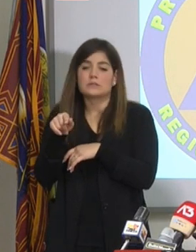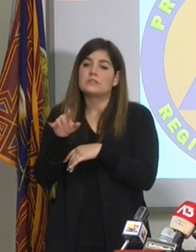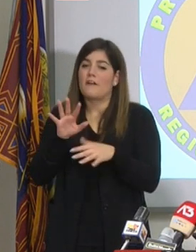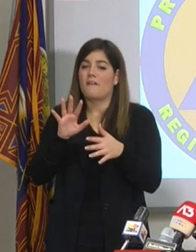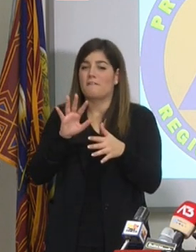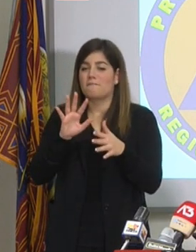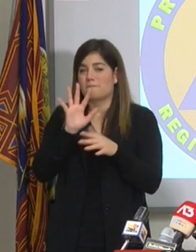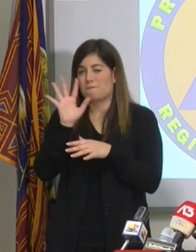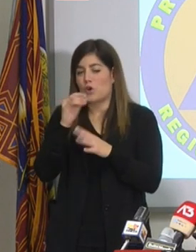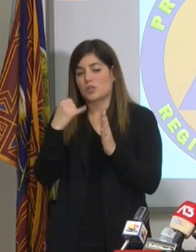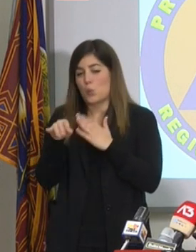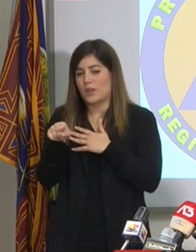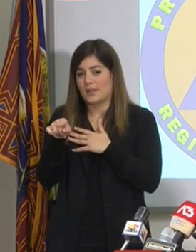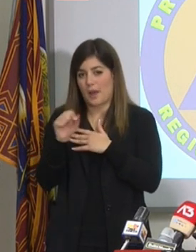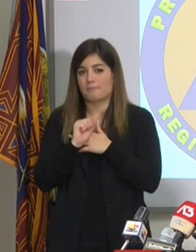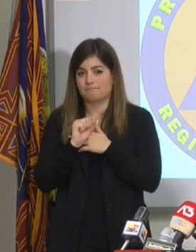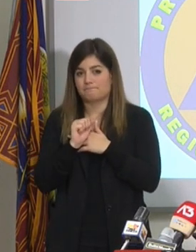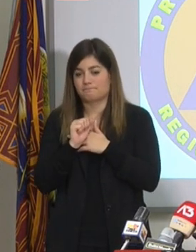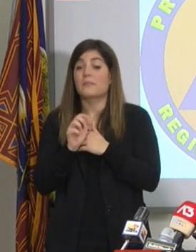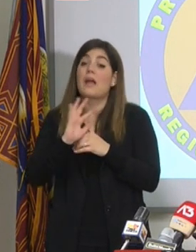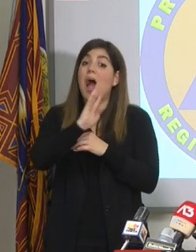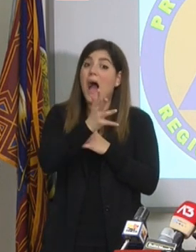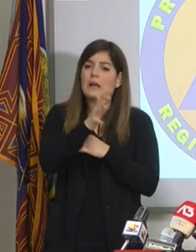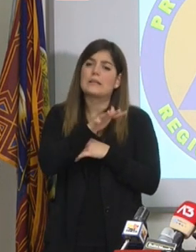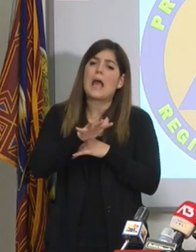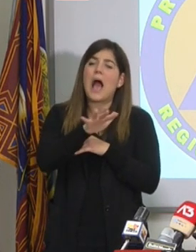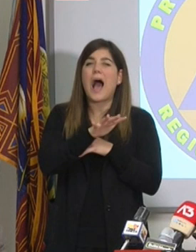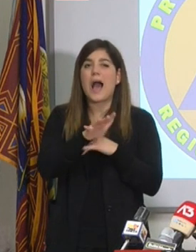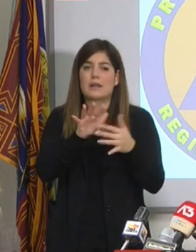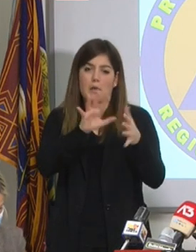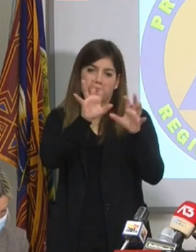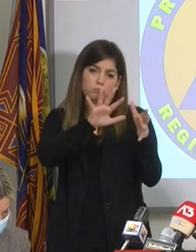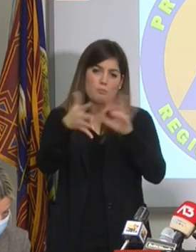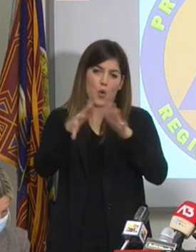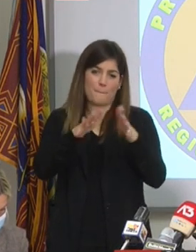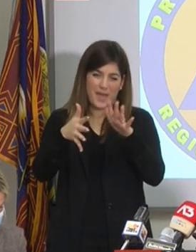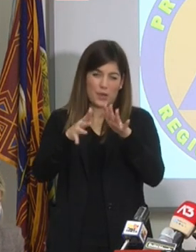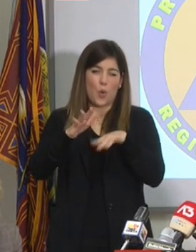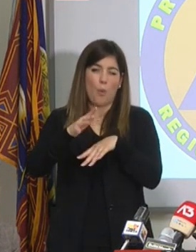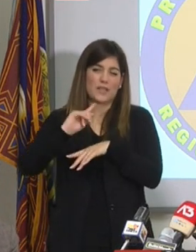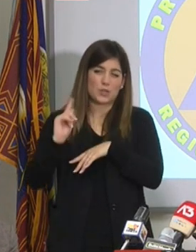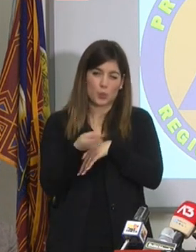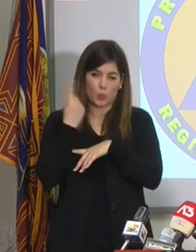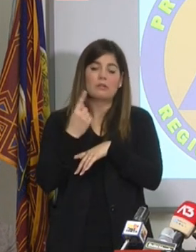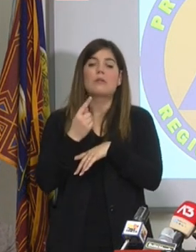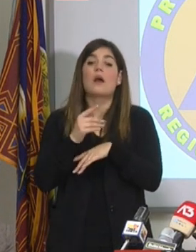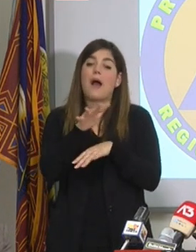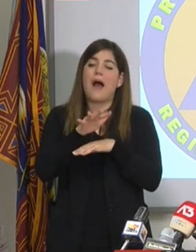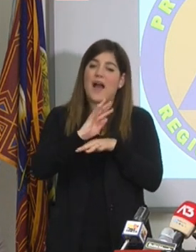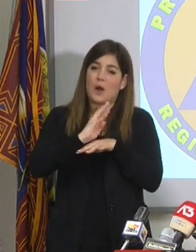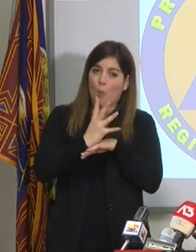sono tutte un po' in area 4, diciamo precoce, piuttosto che qualcuna area